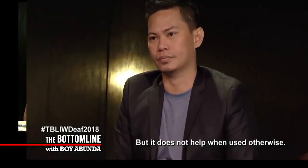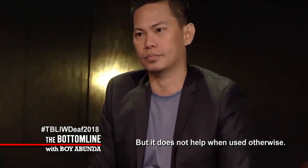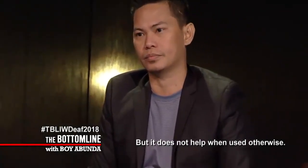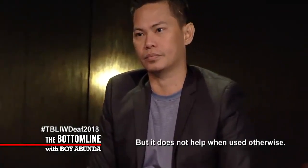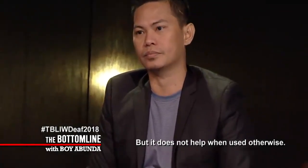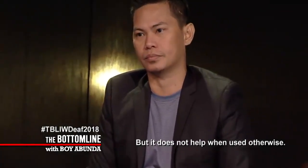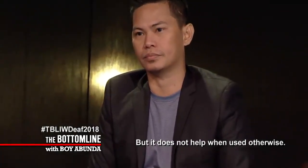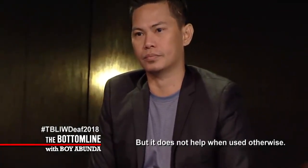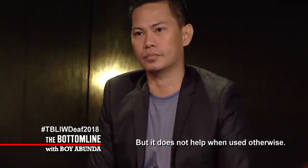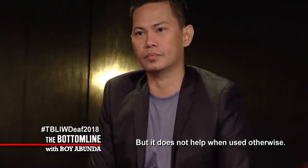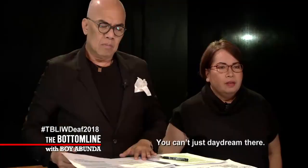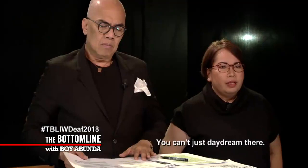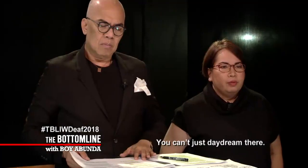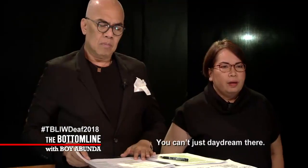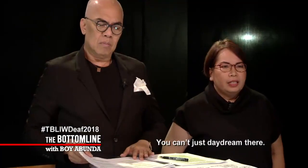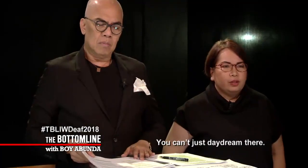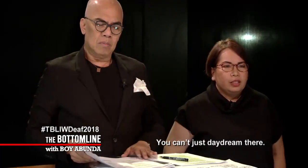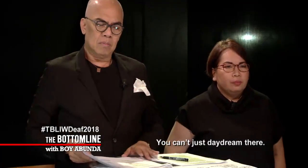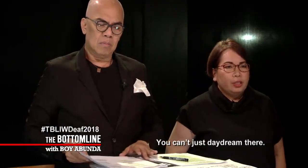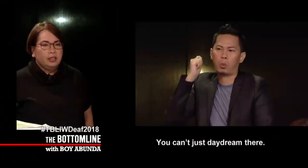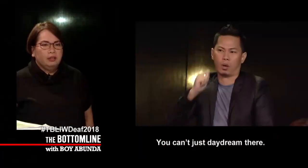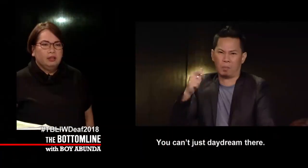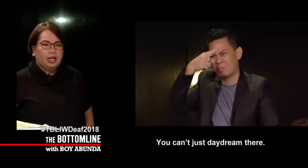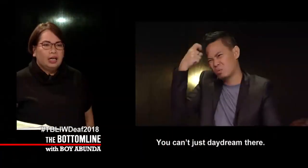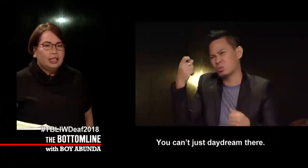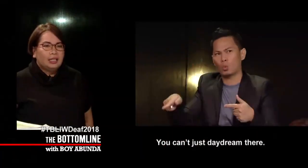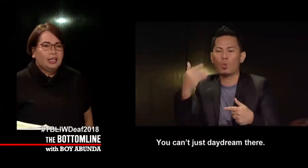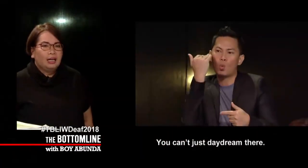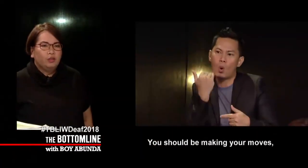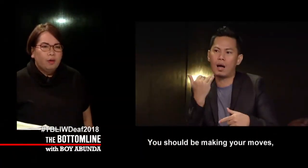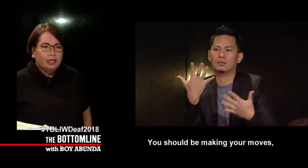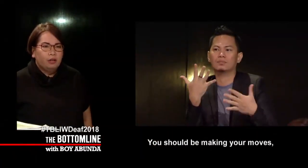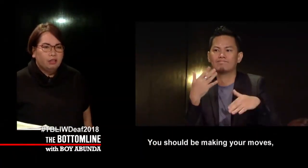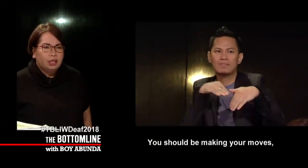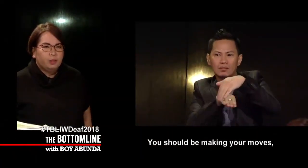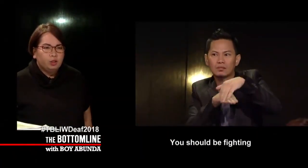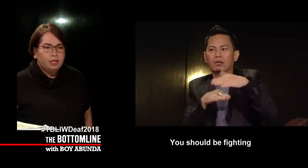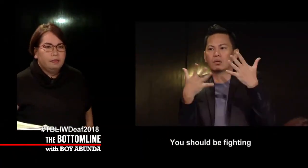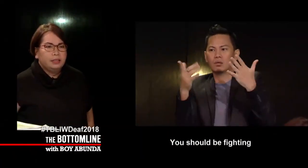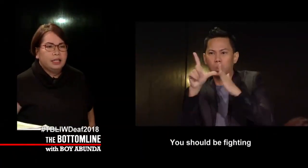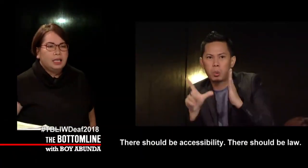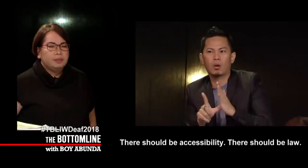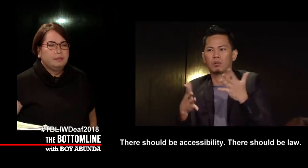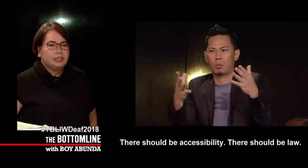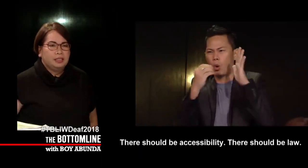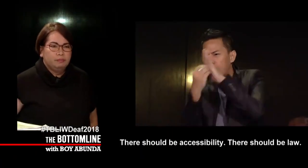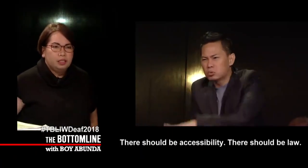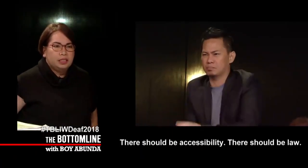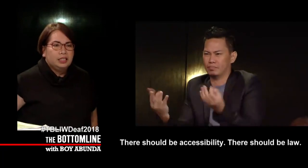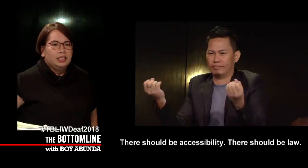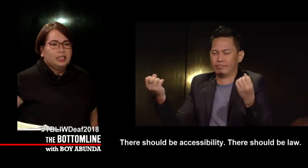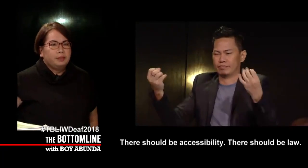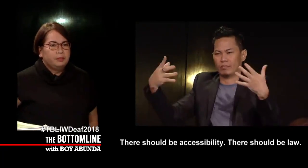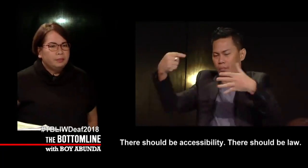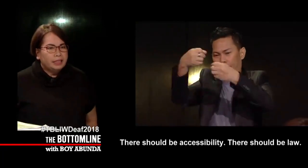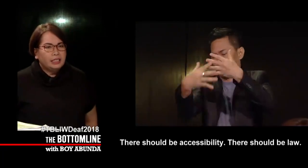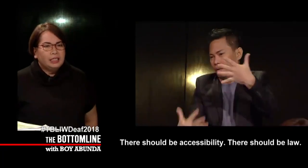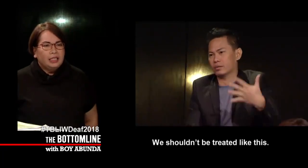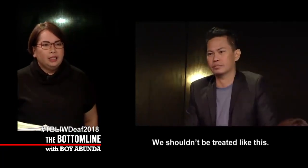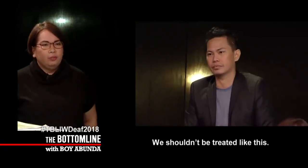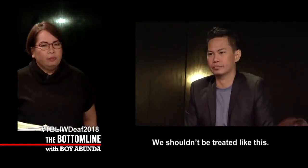paraan, hindi na po ito nakakatulong. Paano ba? So, hindi pwedeng nakanganga ka lang, gumagalaw ka, dapat tumalaban ka, dapat may accessibility, dapat